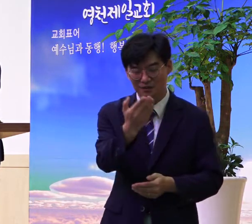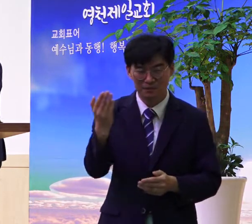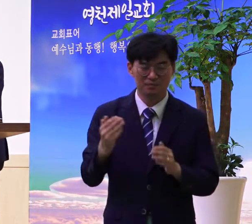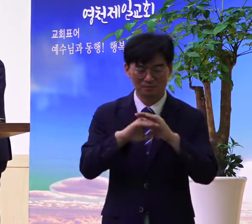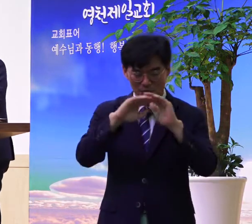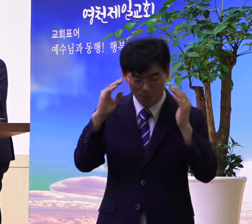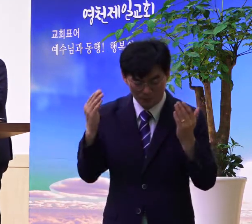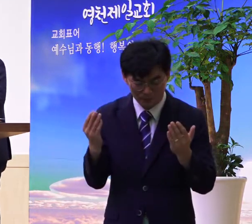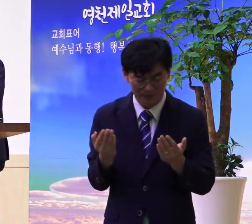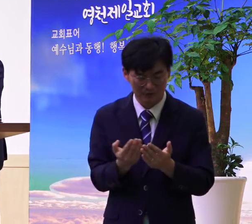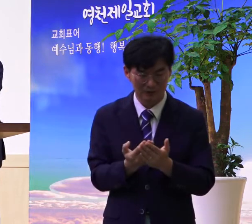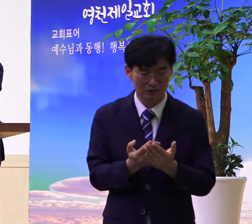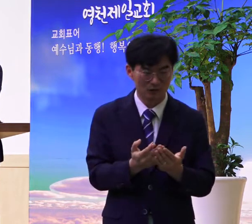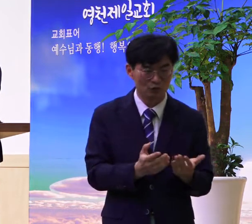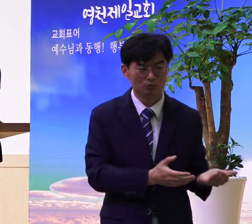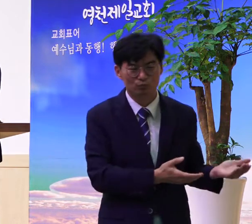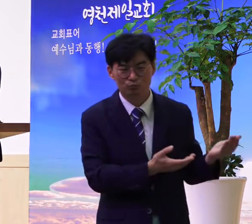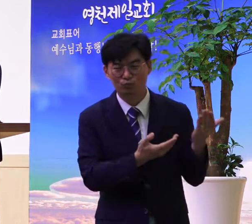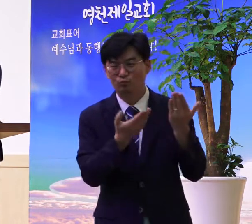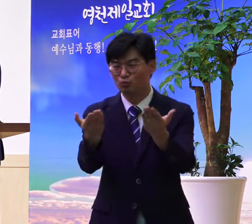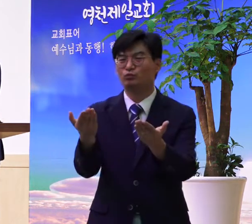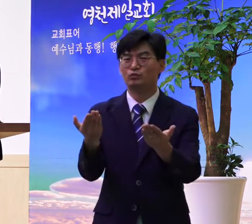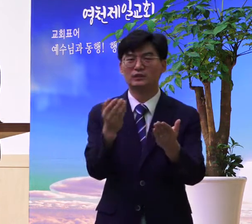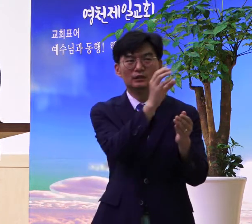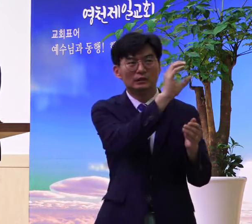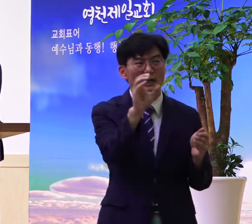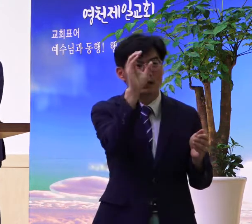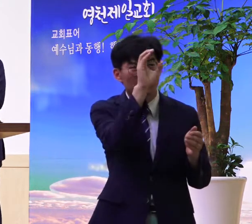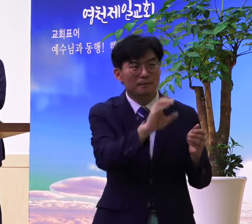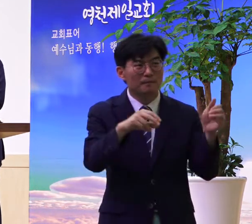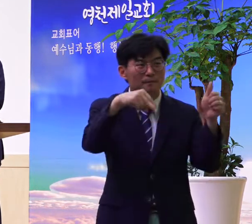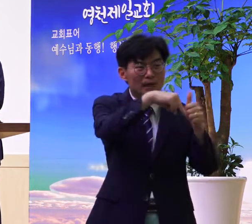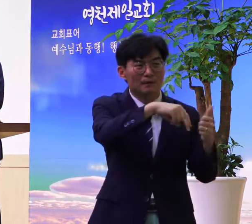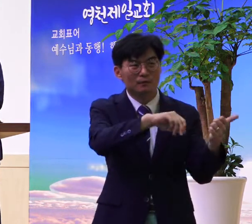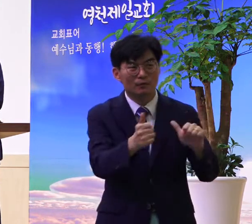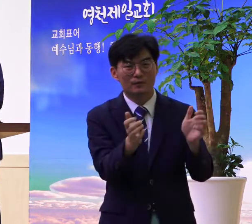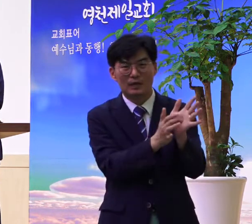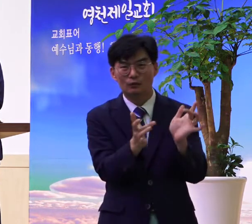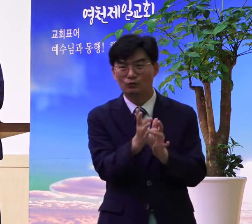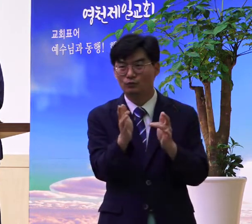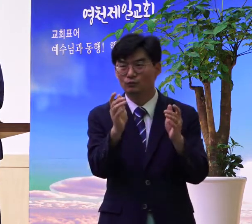모든 것을 부어주신 예수님을 위해서 다 부어드리는 그런 삶을 살아가시길 바랍니다.